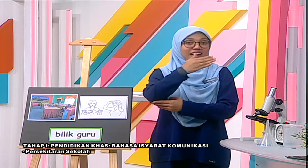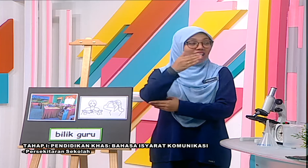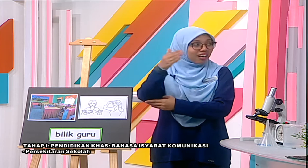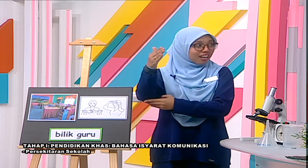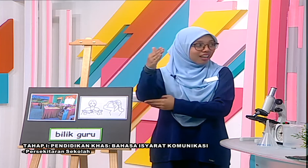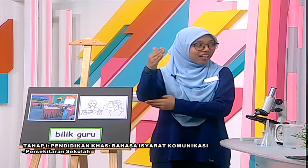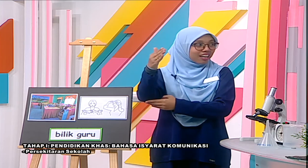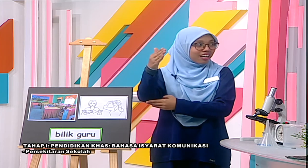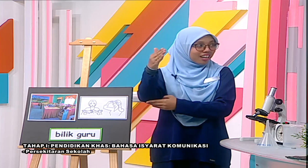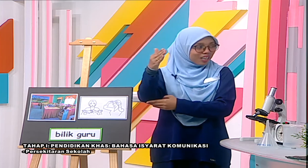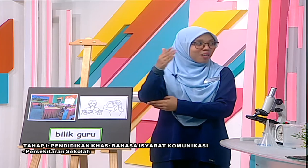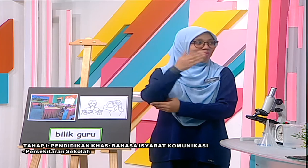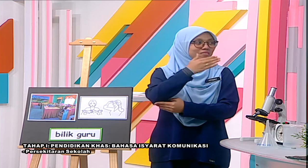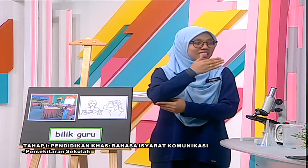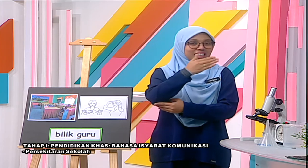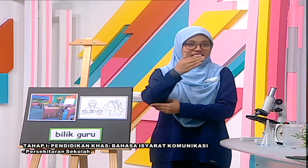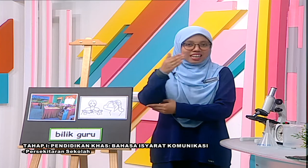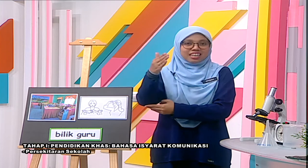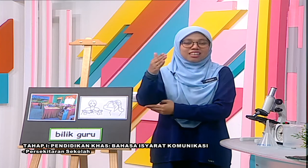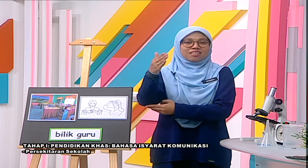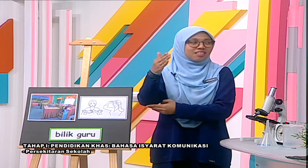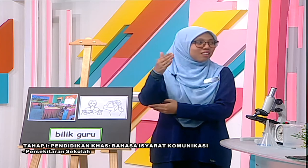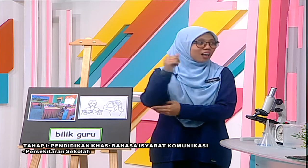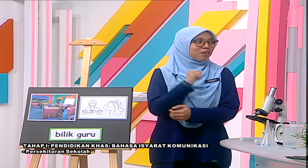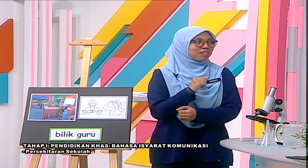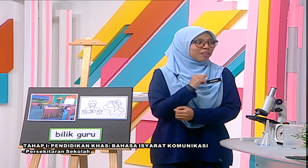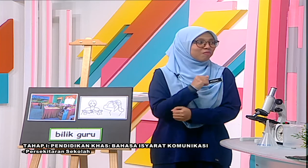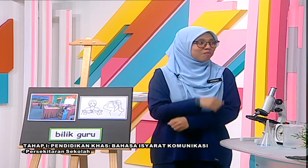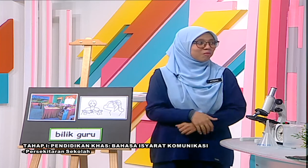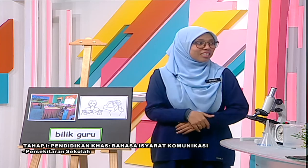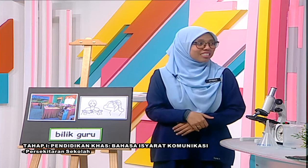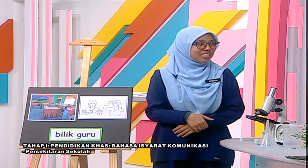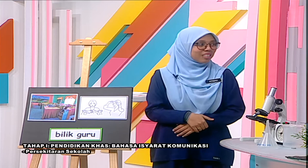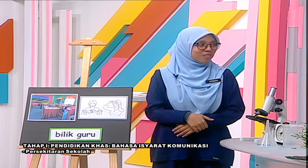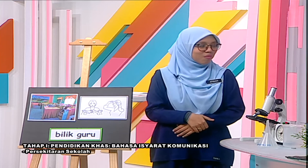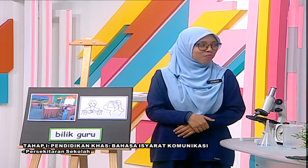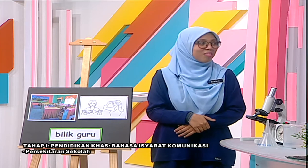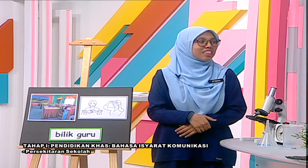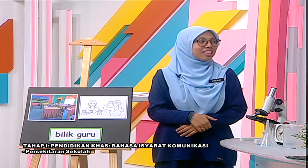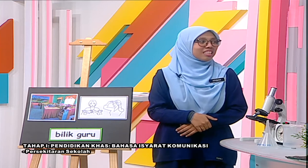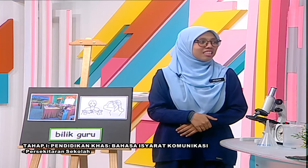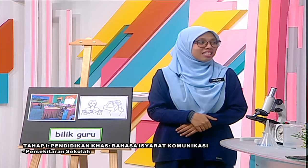Jarak. Jarak sini. Okey. Jarak. Saya nak cuba yang tu. Okey. Cuba G G